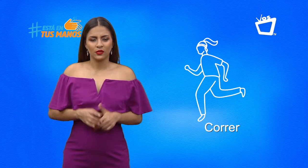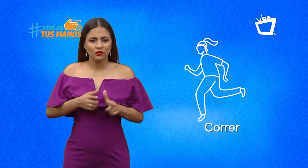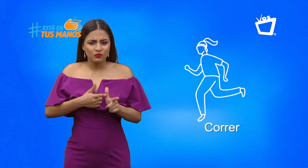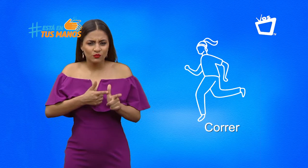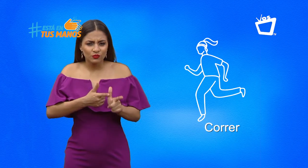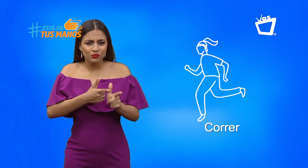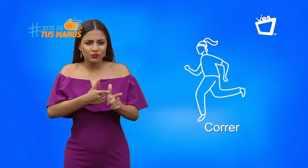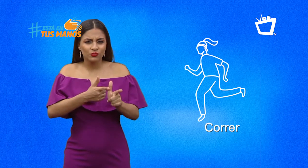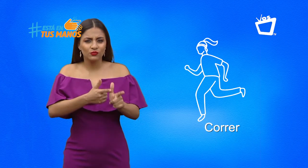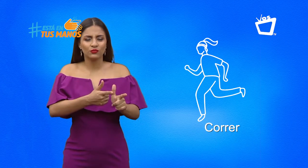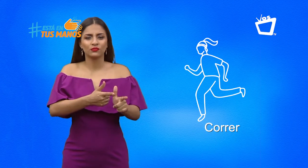correr